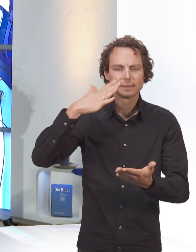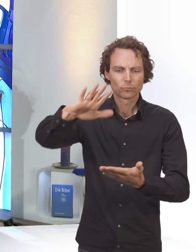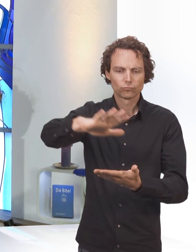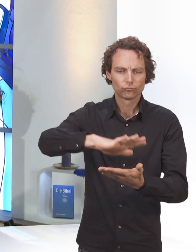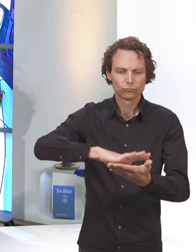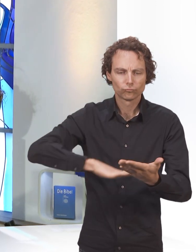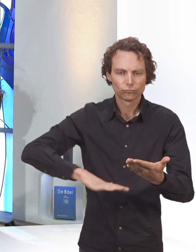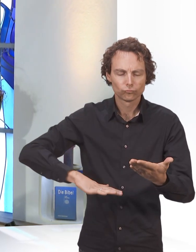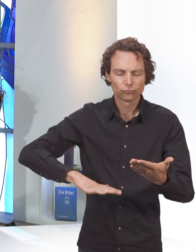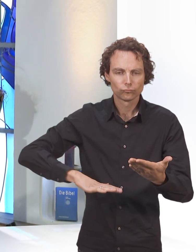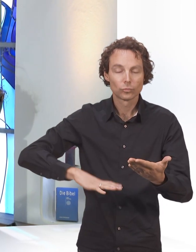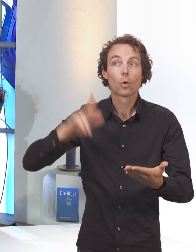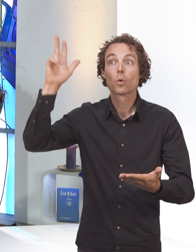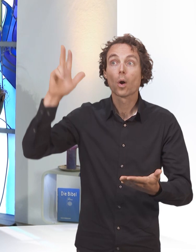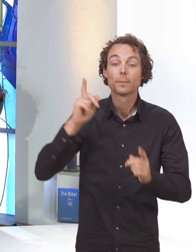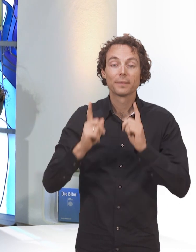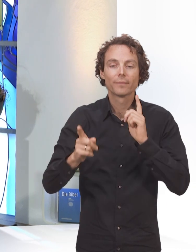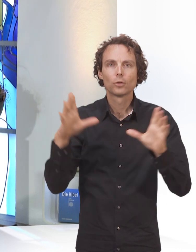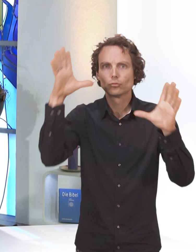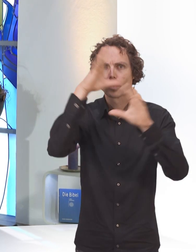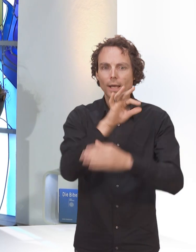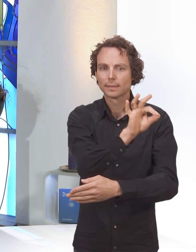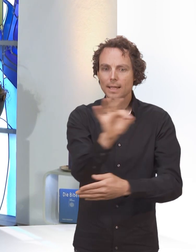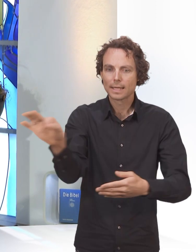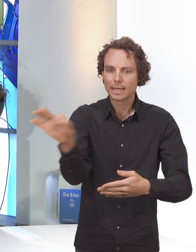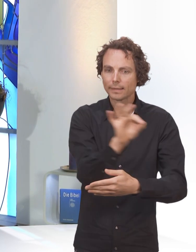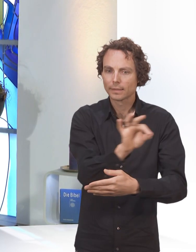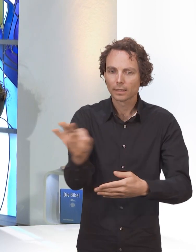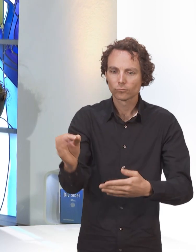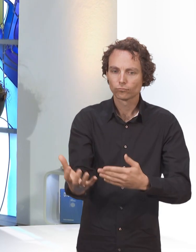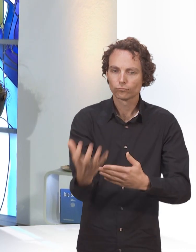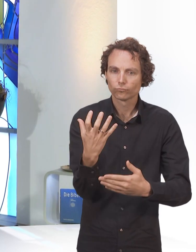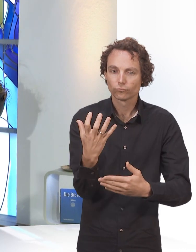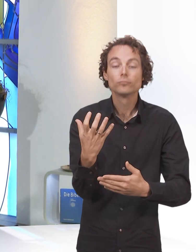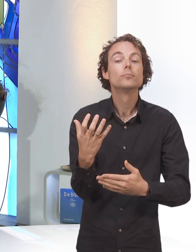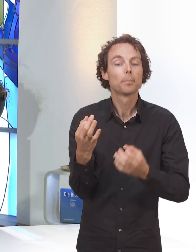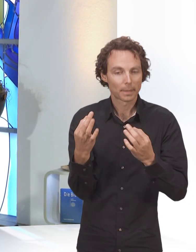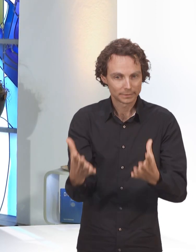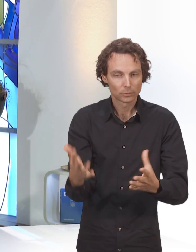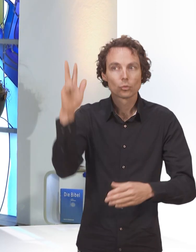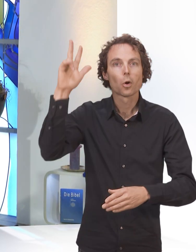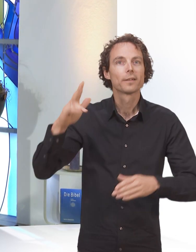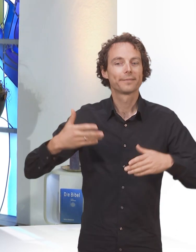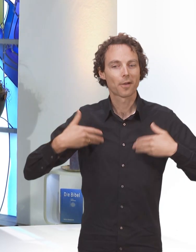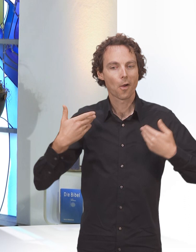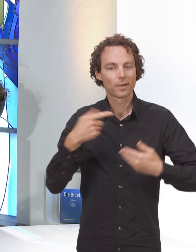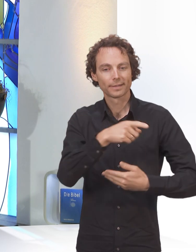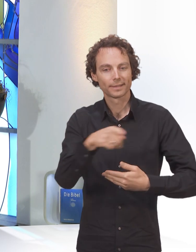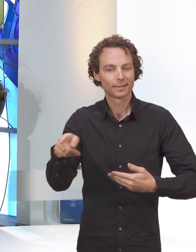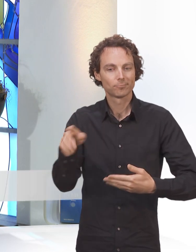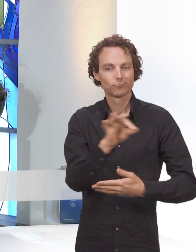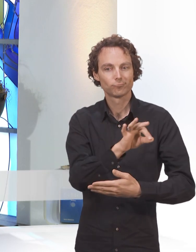Fläche. Da befahl Gott, schwarze Linien sollen auf dem Papier erscheinen, und es geschah, und Gott hatte Freude an den